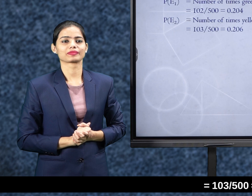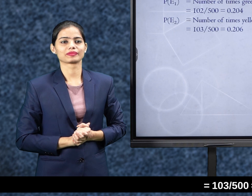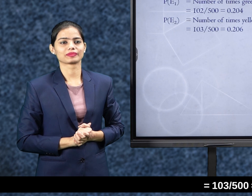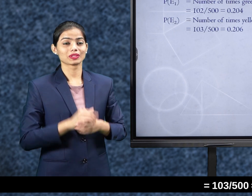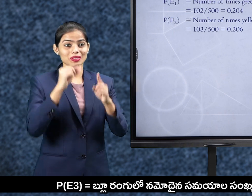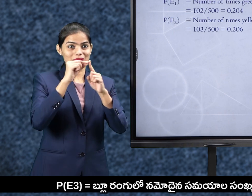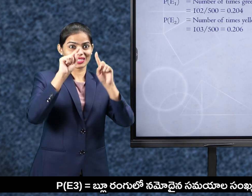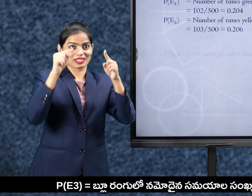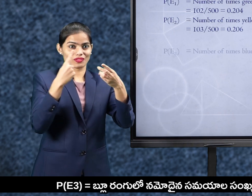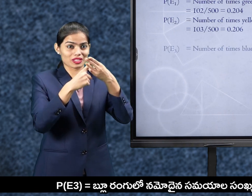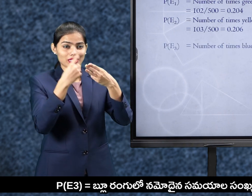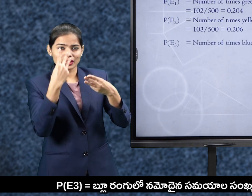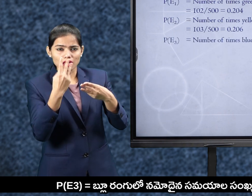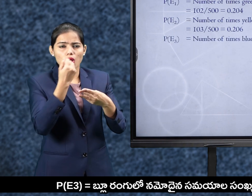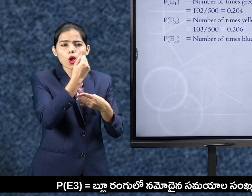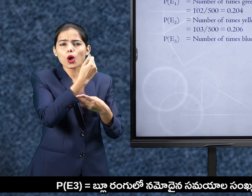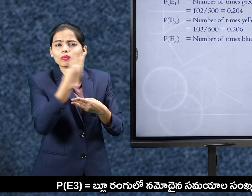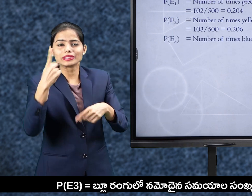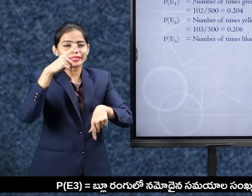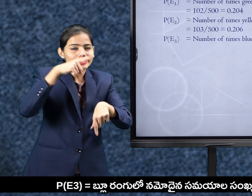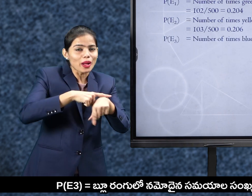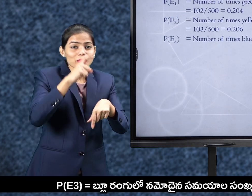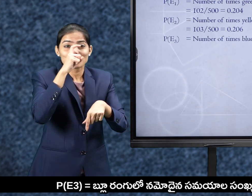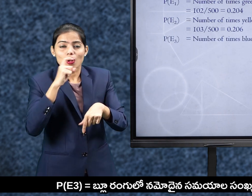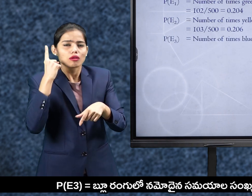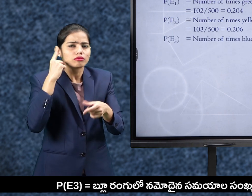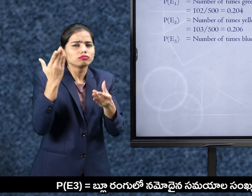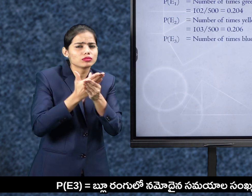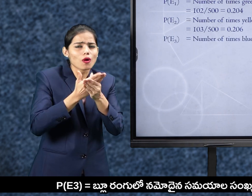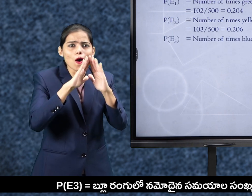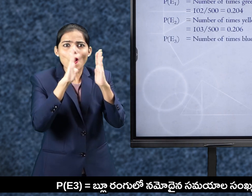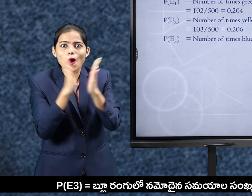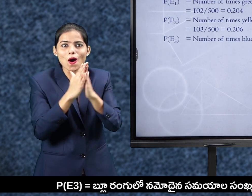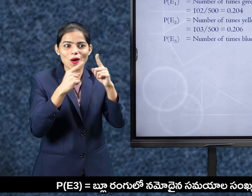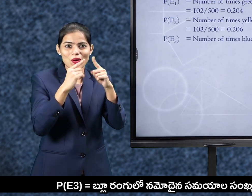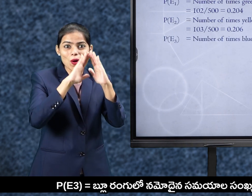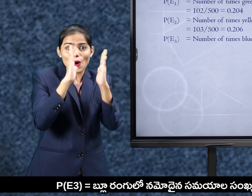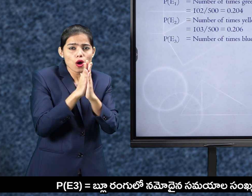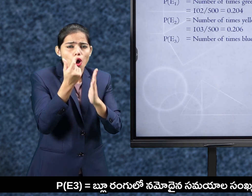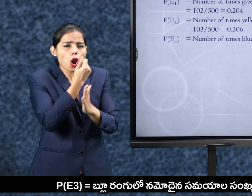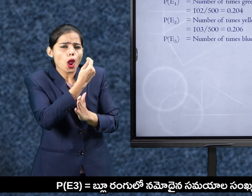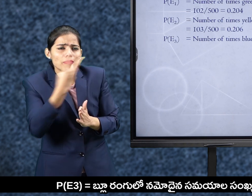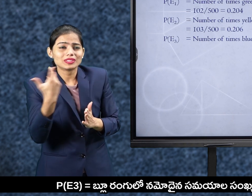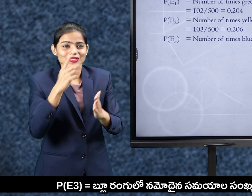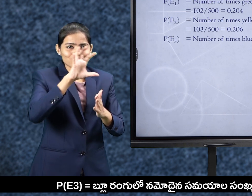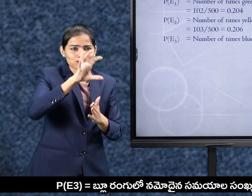0.206. PE3 బ్లూ కలర్లో నమోదైన సమయాల సంఖ్య బై మొత్తం స్పిన్స్ సంఖ్య is equal to 105